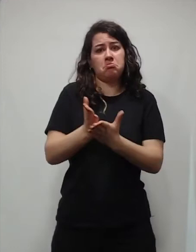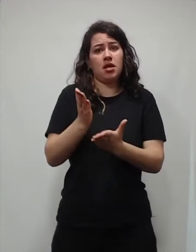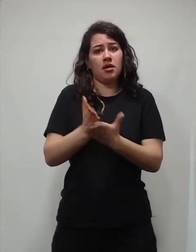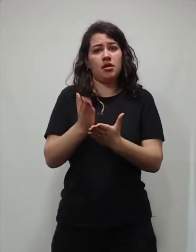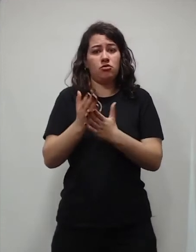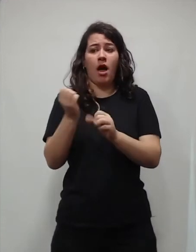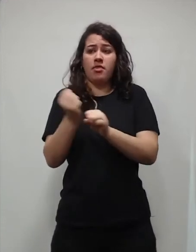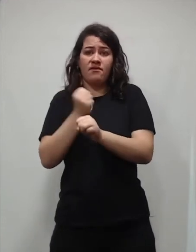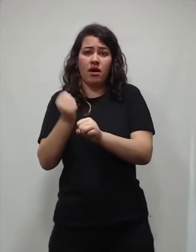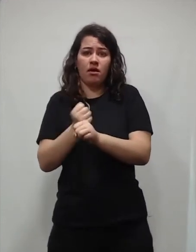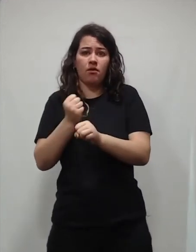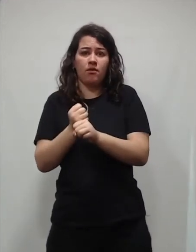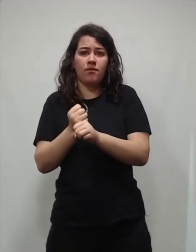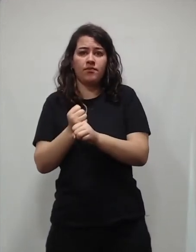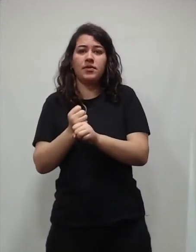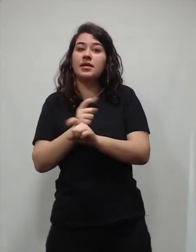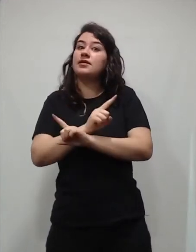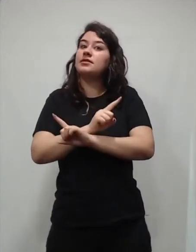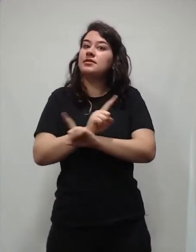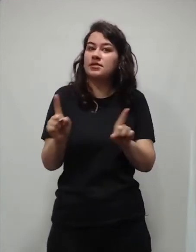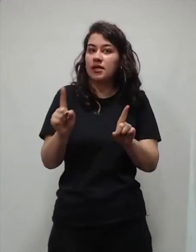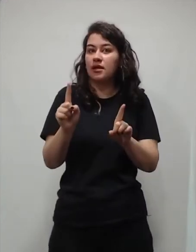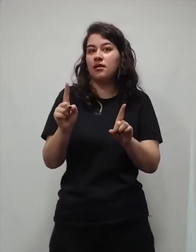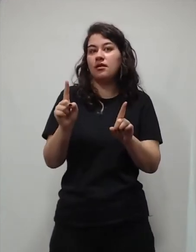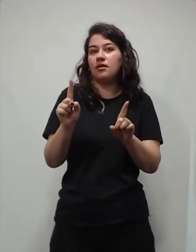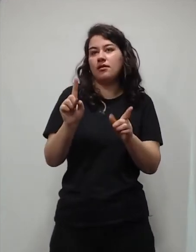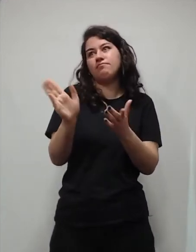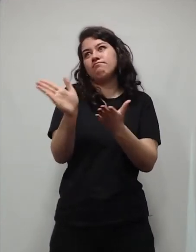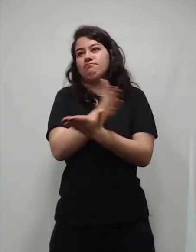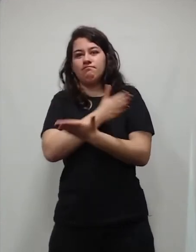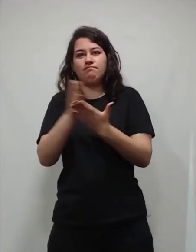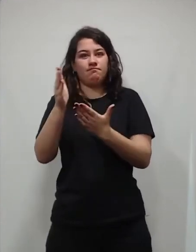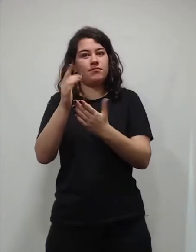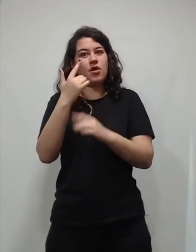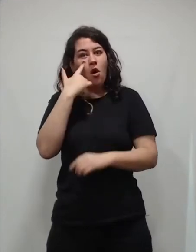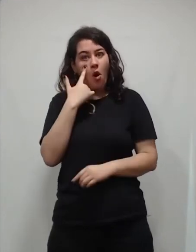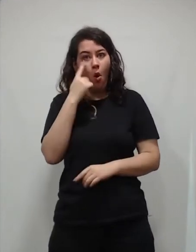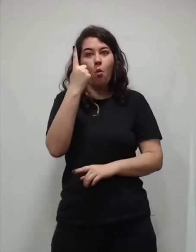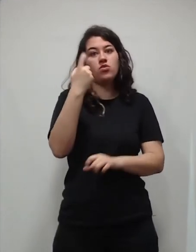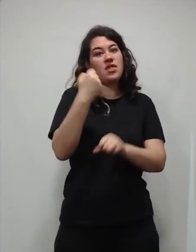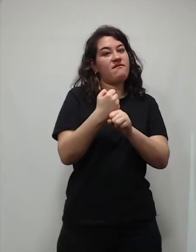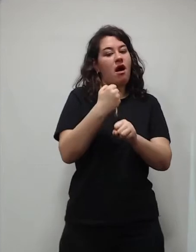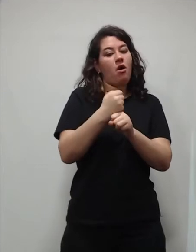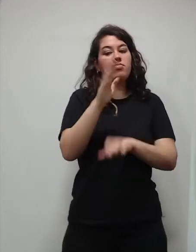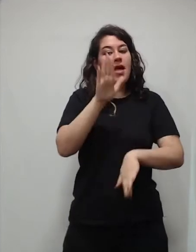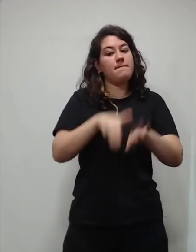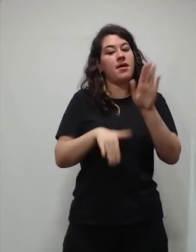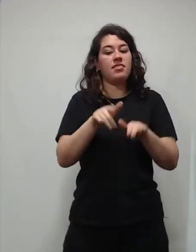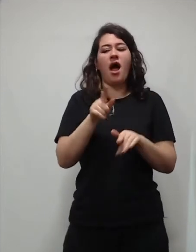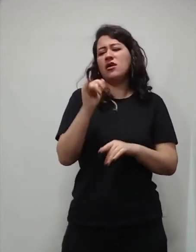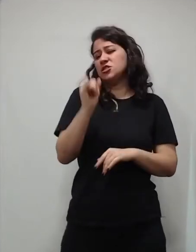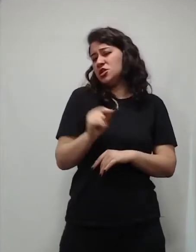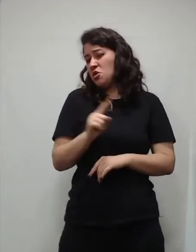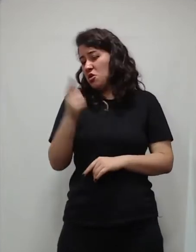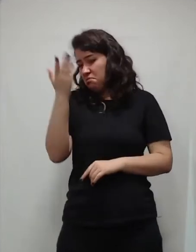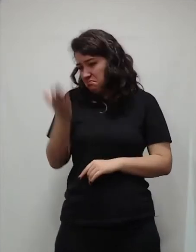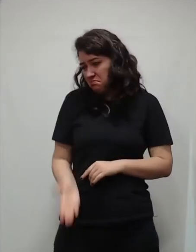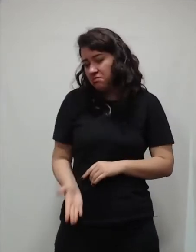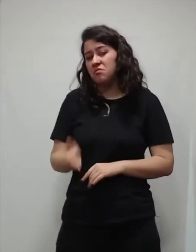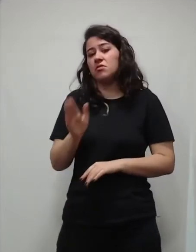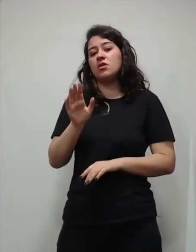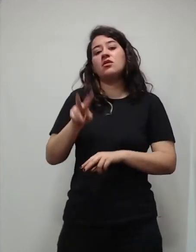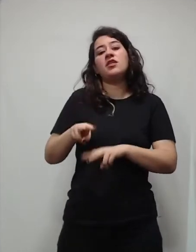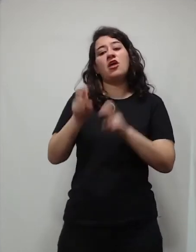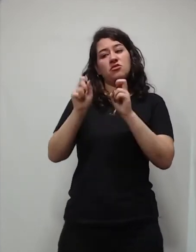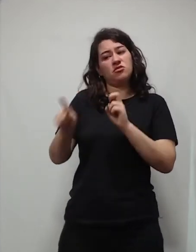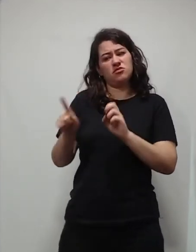un trabajo sin diferenciación. No hay trabajos de una calidad u otra dependiendo del